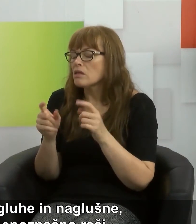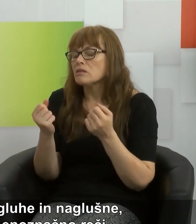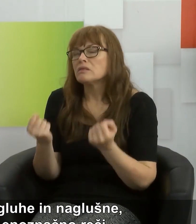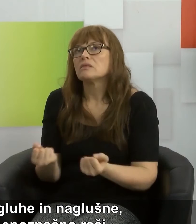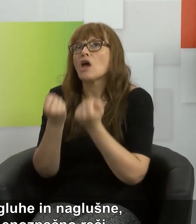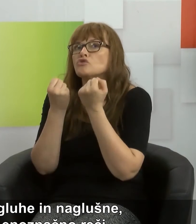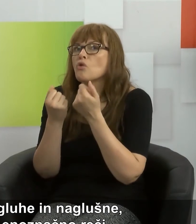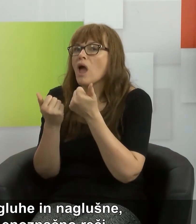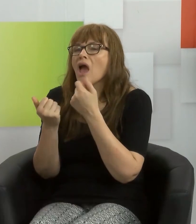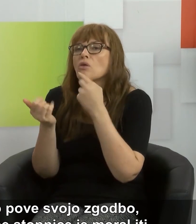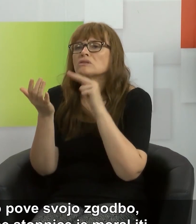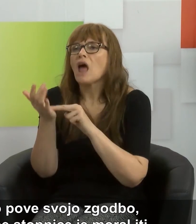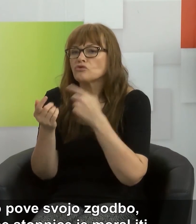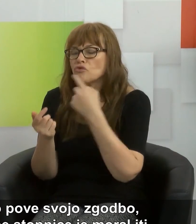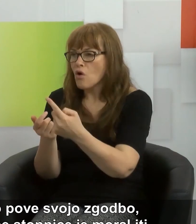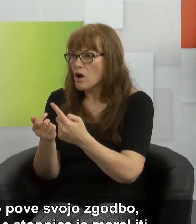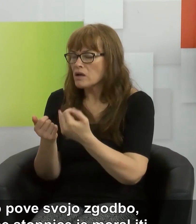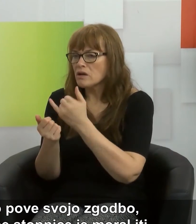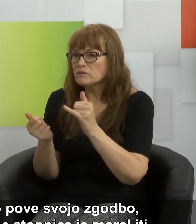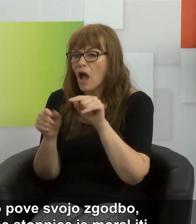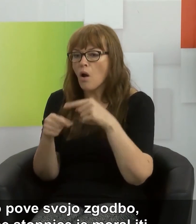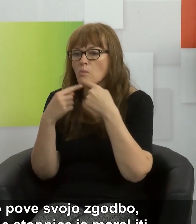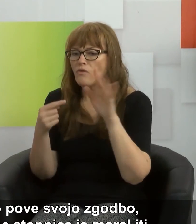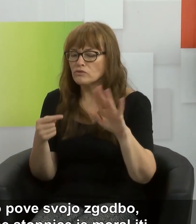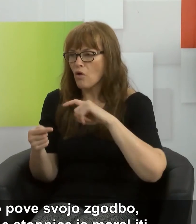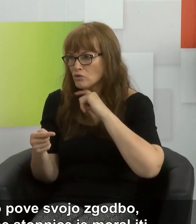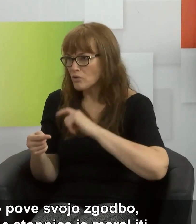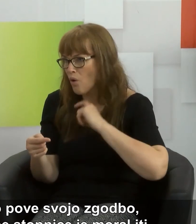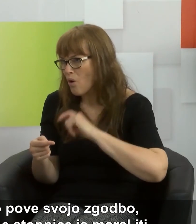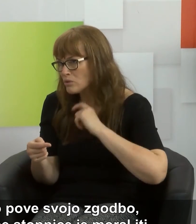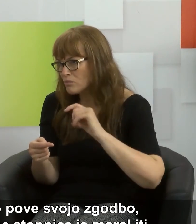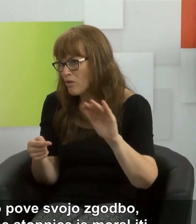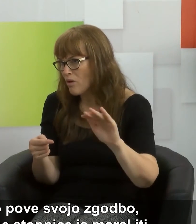je enoznačno to reči. Jaz mislim, da vsak, ko pove svojo zgodbo,